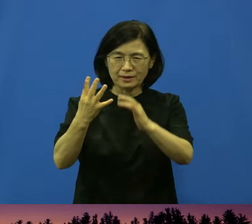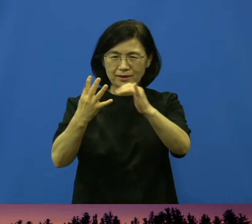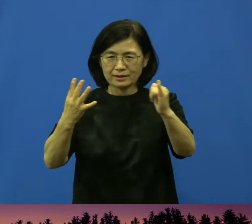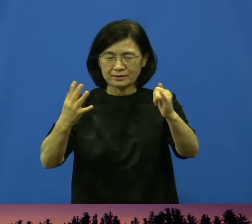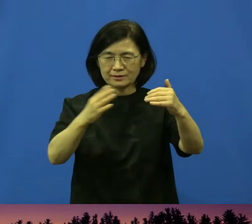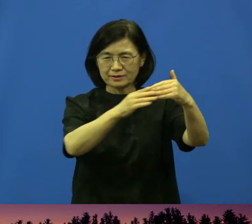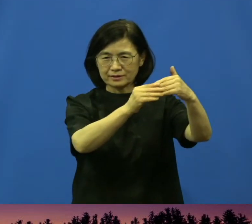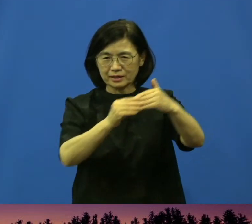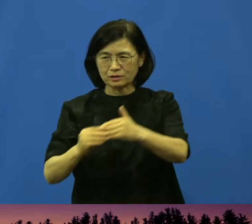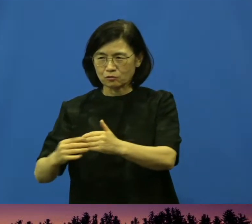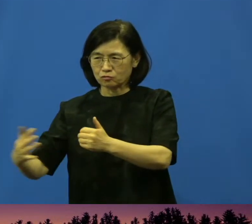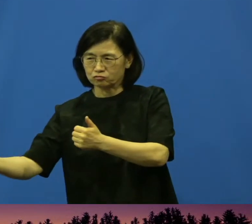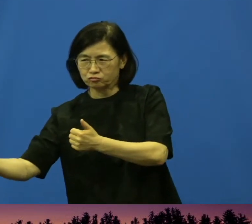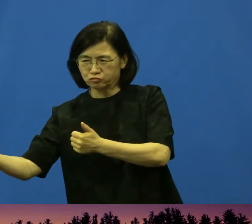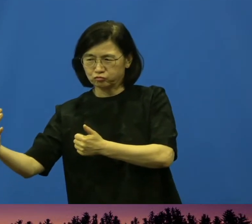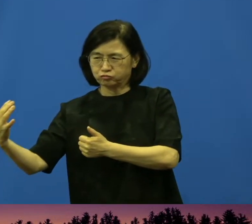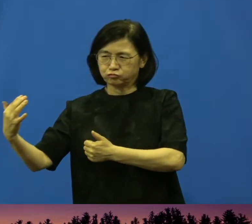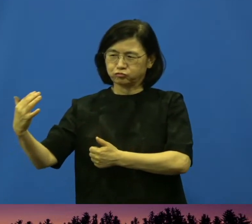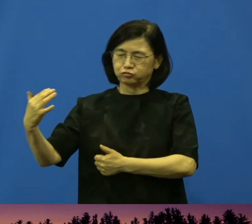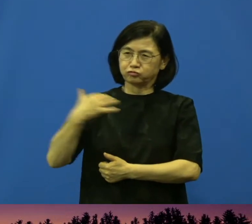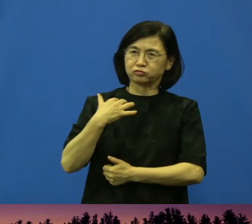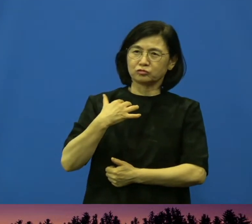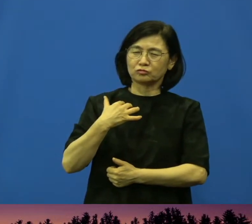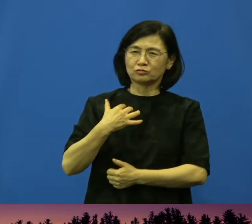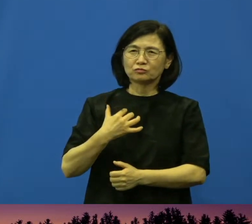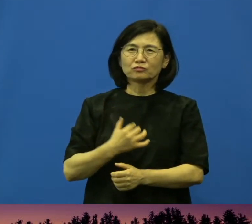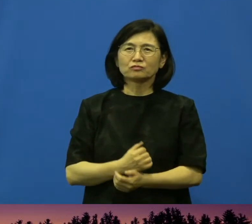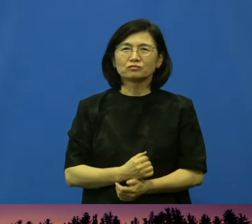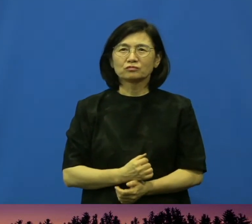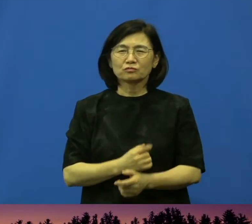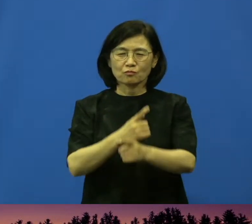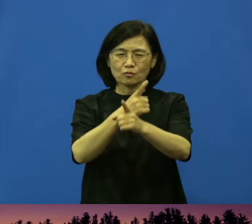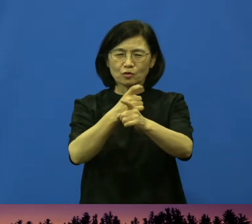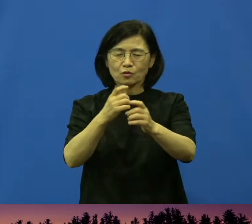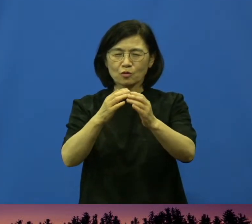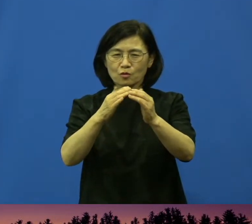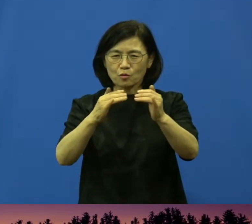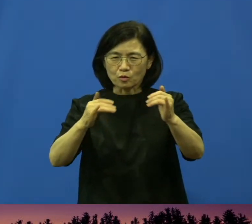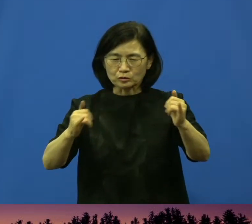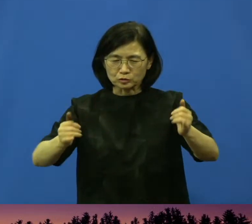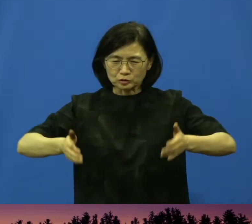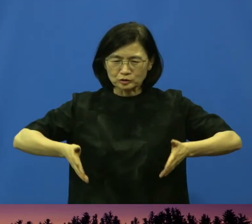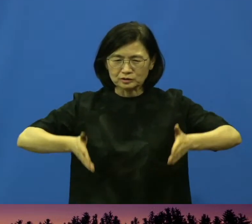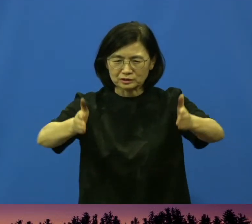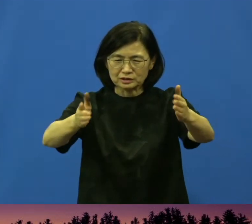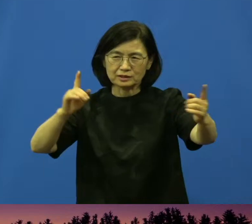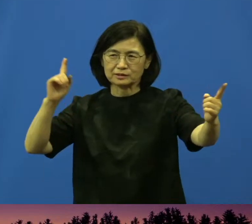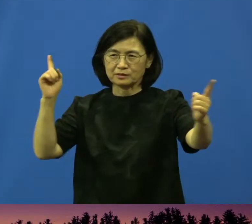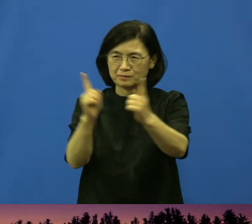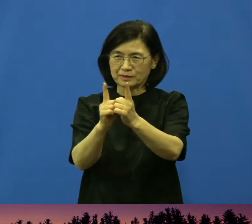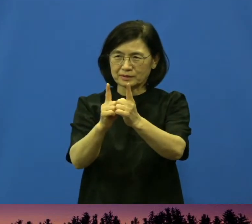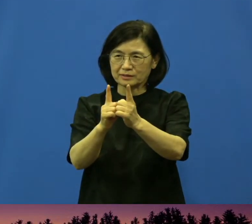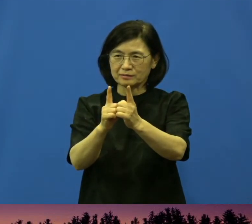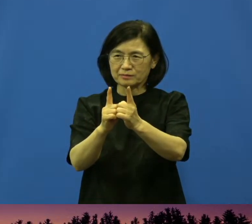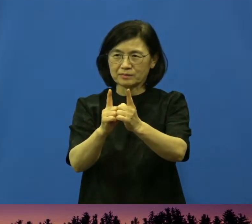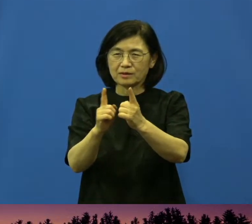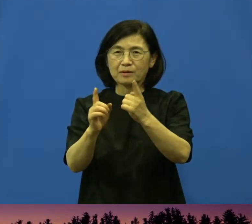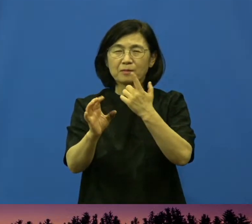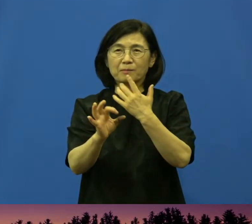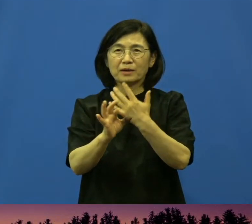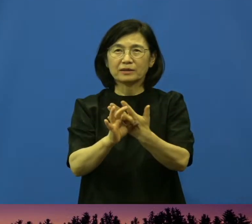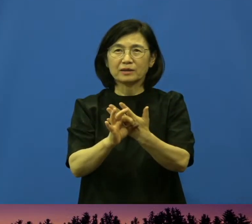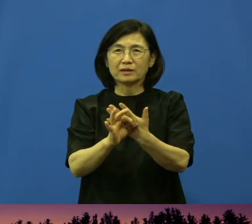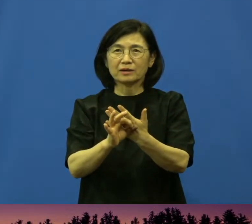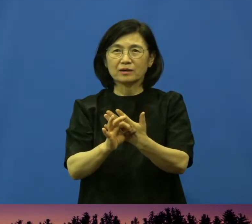다가오고 있다는 거예요. 원수는 외나무 다리에서 만난다. 이건 여러분 죽는 겁니다.